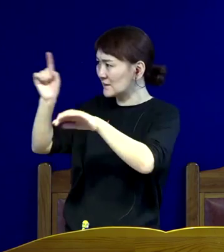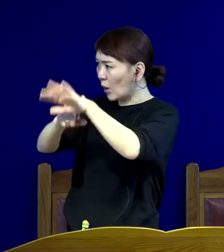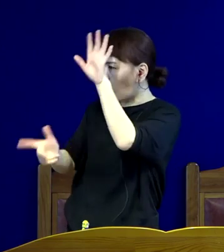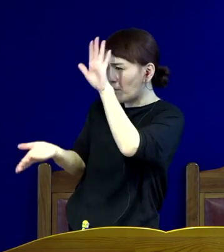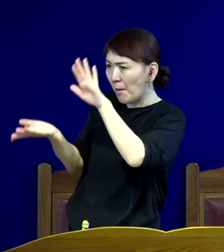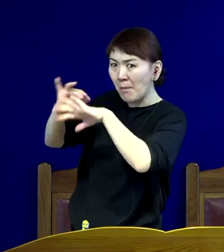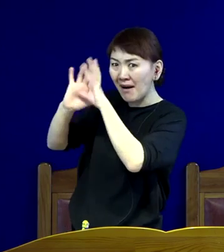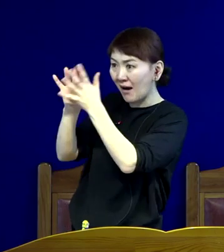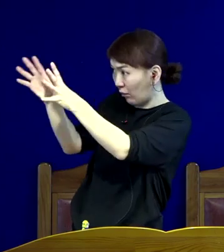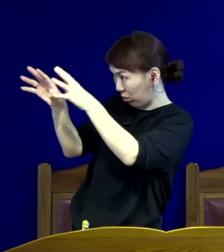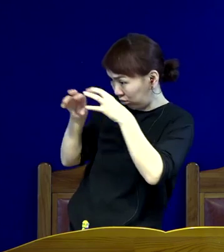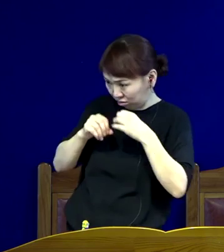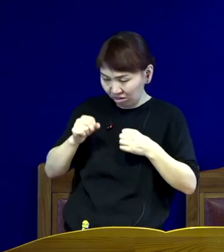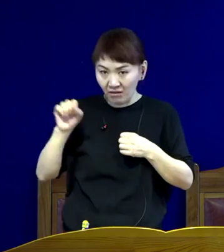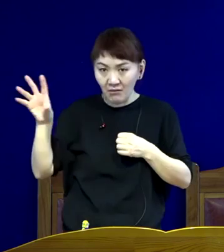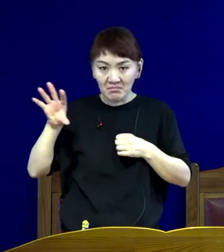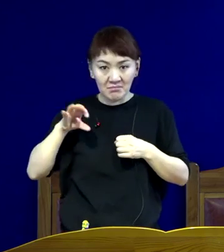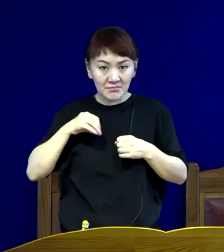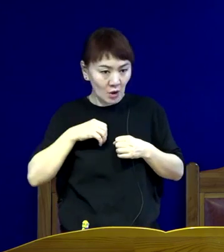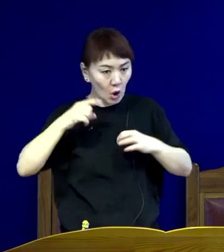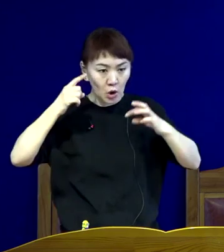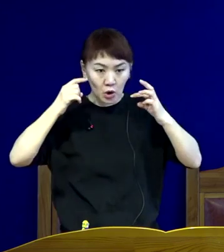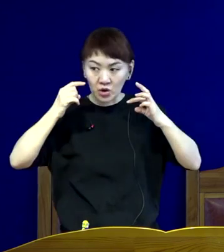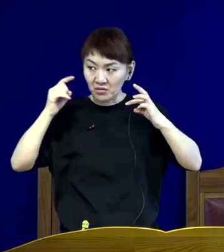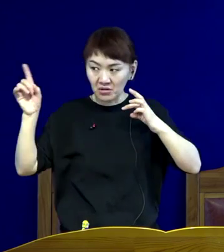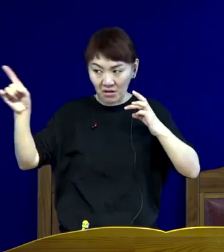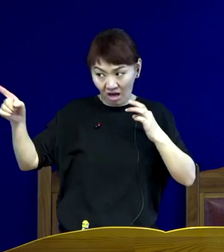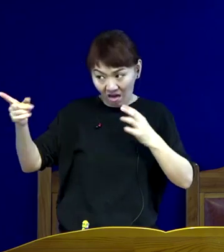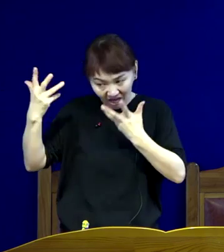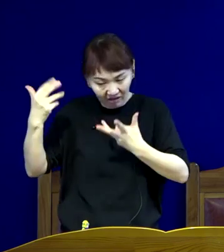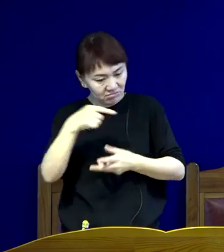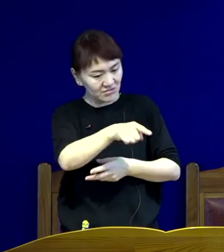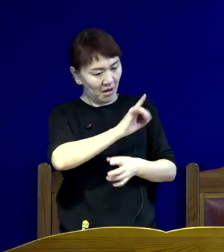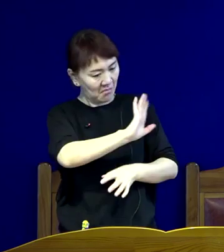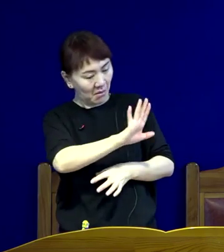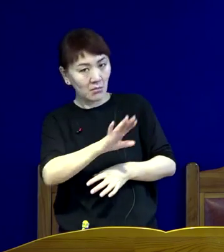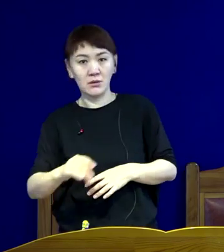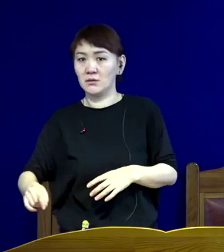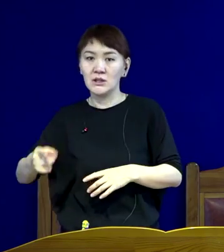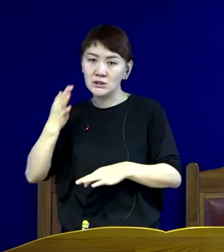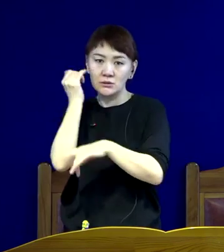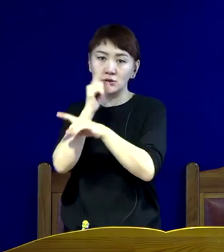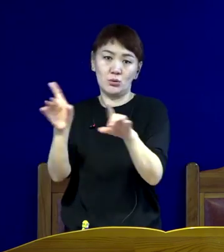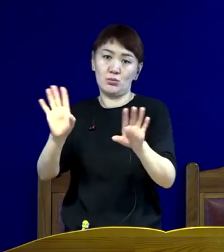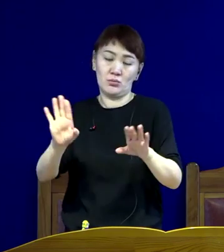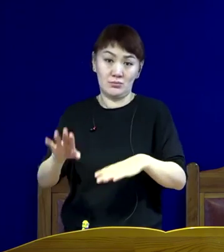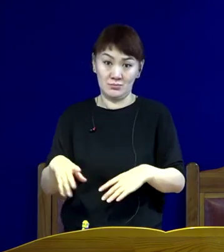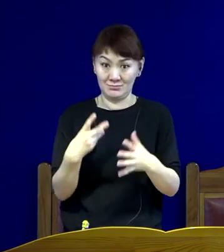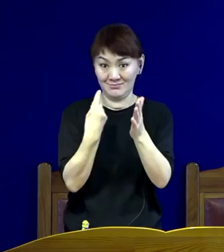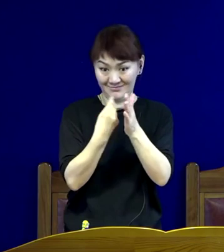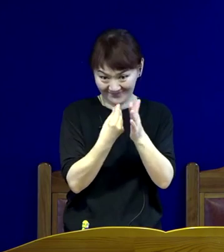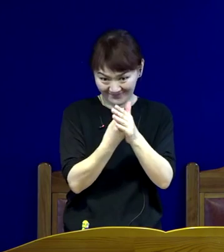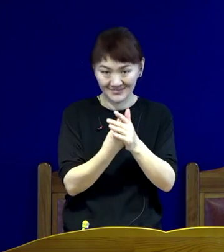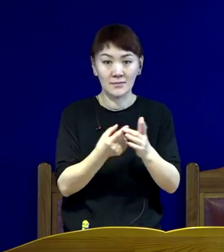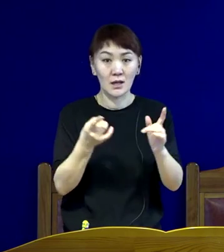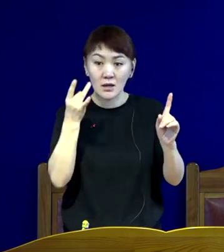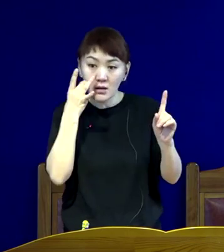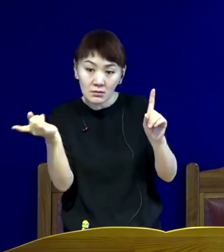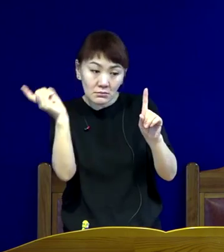бол ирхэн эмэгтэй хүнийг хайрлаж явахдаа аз жаргалтай, эмэгтэй хүн эрэгтэй хүнээр хайрлуулж явахдаа аз жаргалтай байдаг